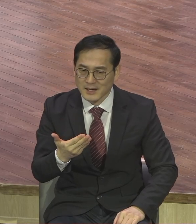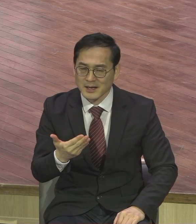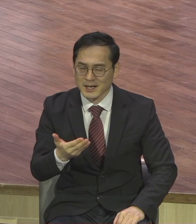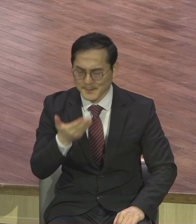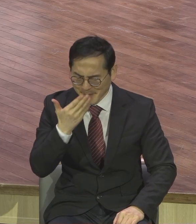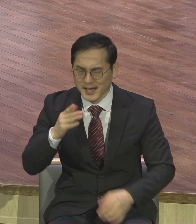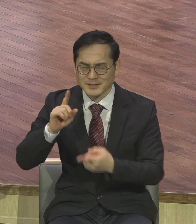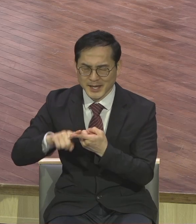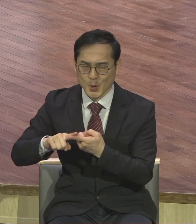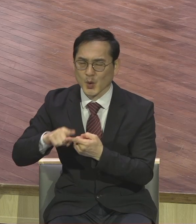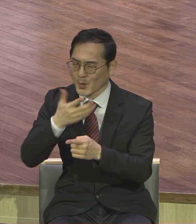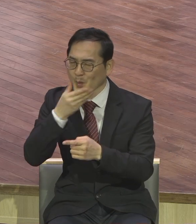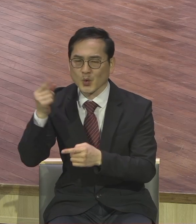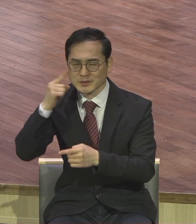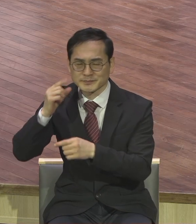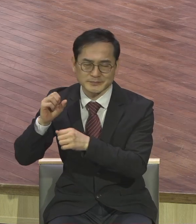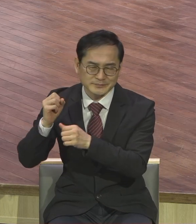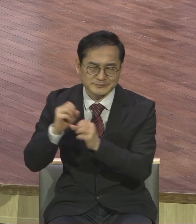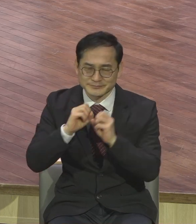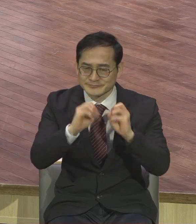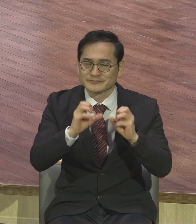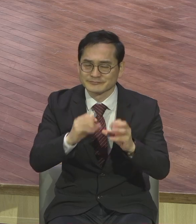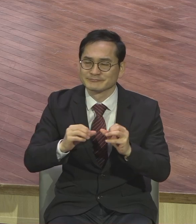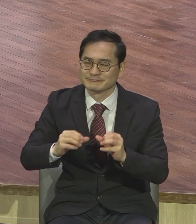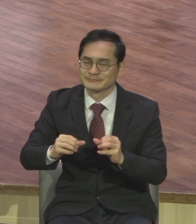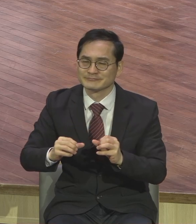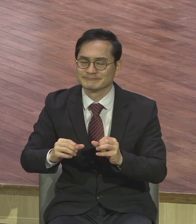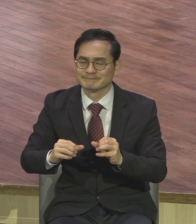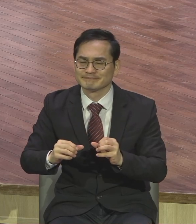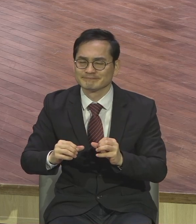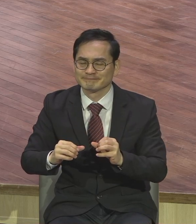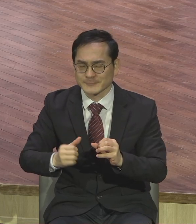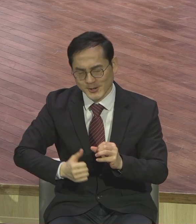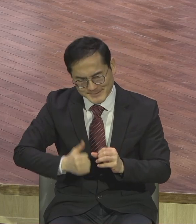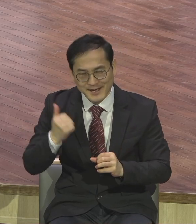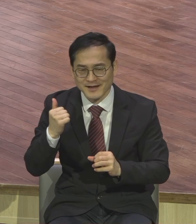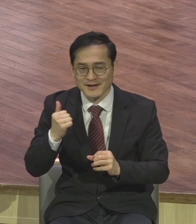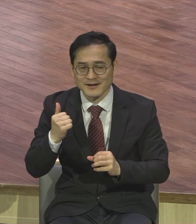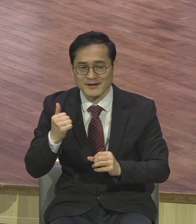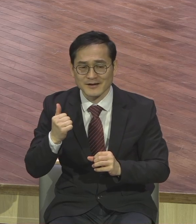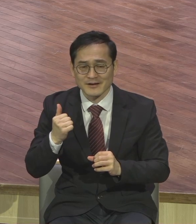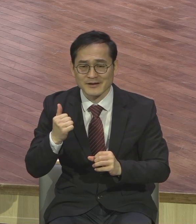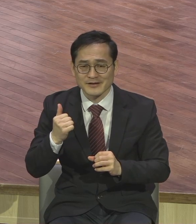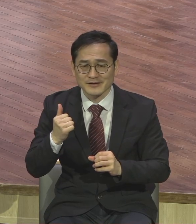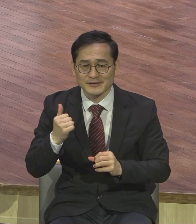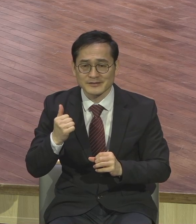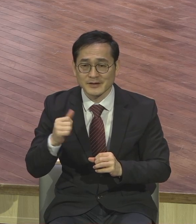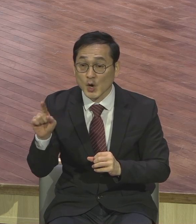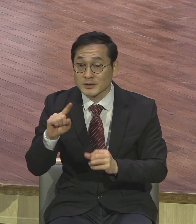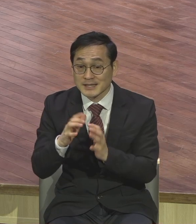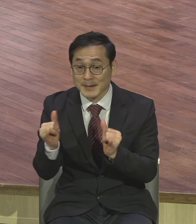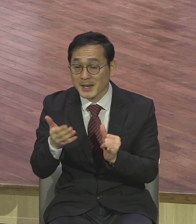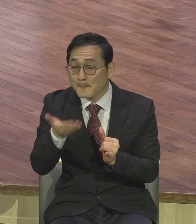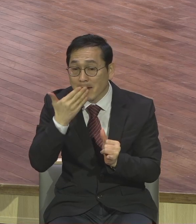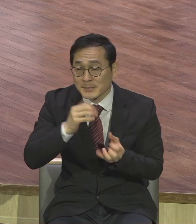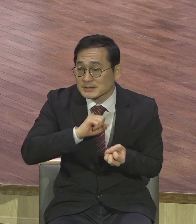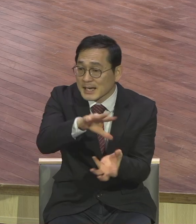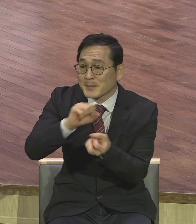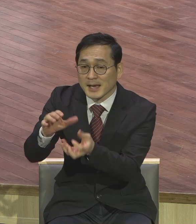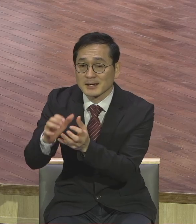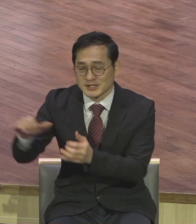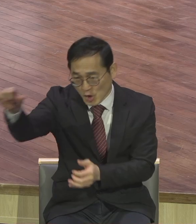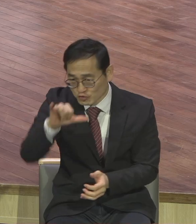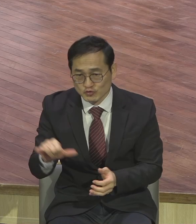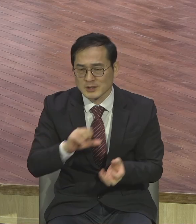우리 교회 집사님 중에 뭐 이렇게 식품을 판매하는 집사님이 있어. 그래가지고 전국으로 막 다니는데 독일